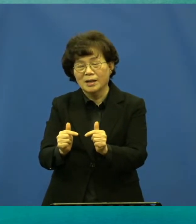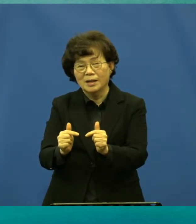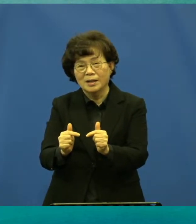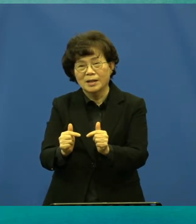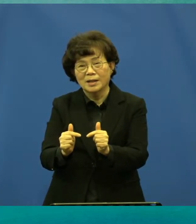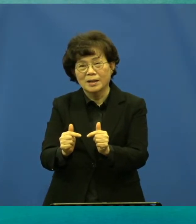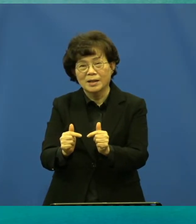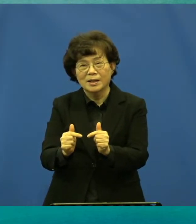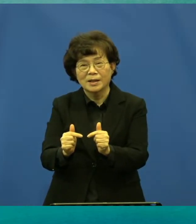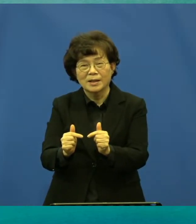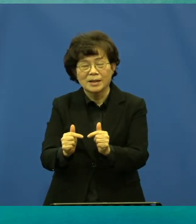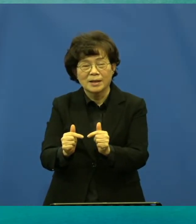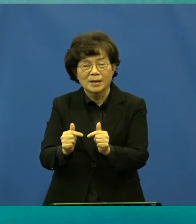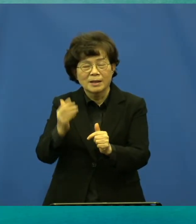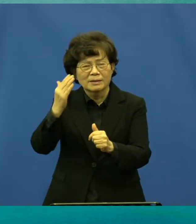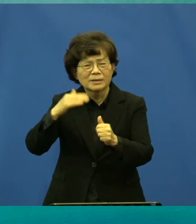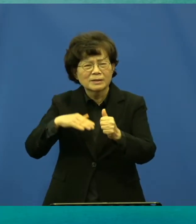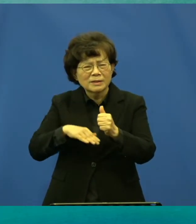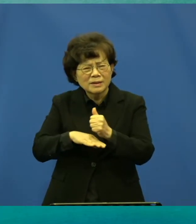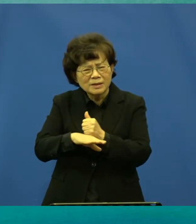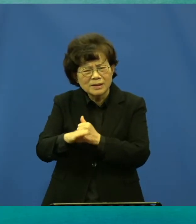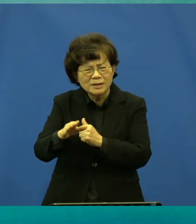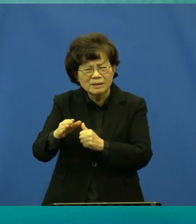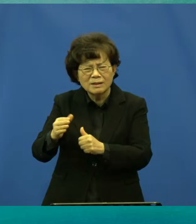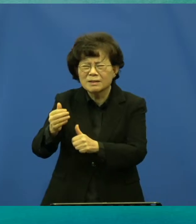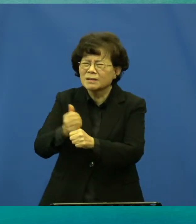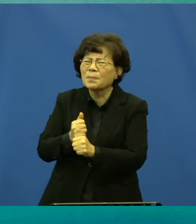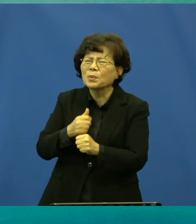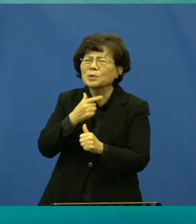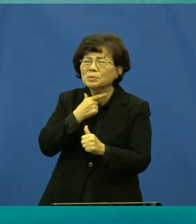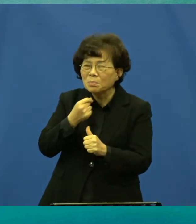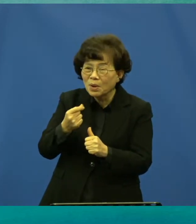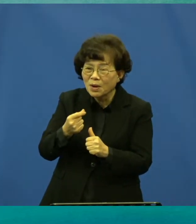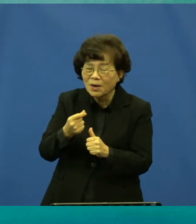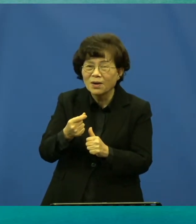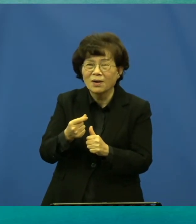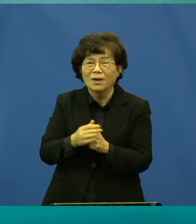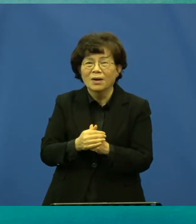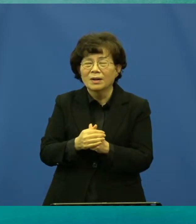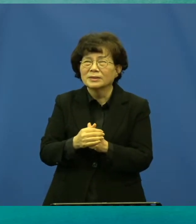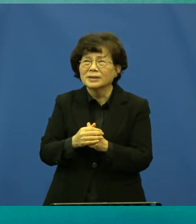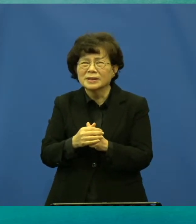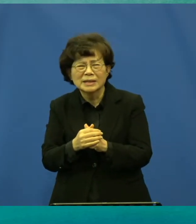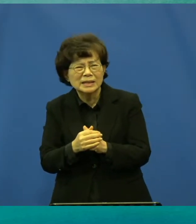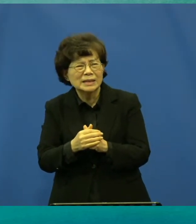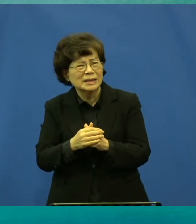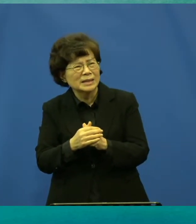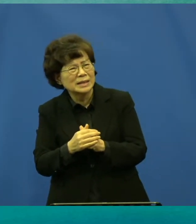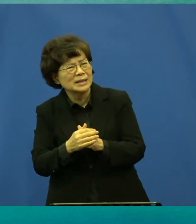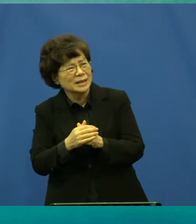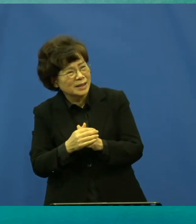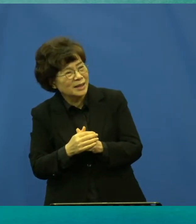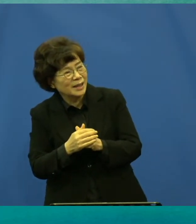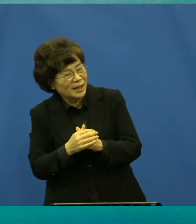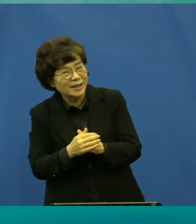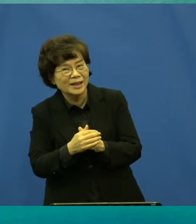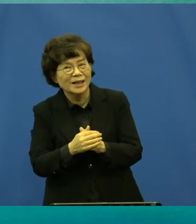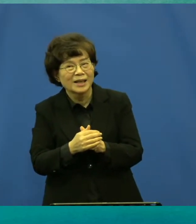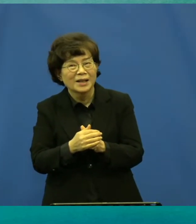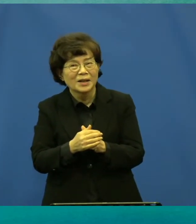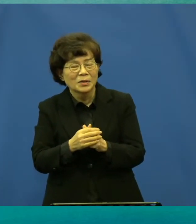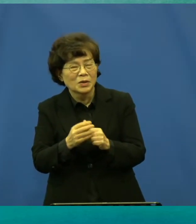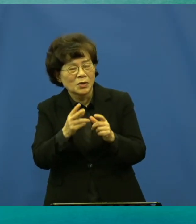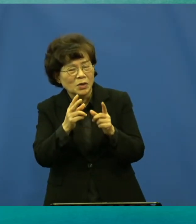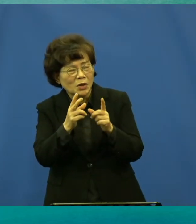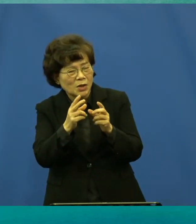그러니까 그 그늘과 싸우고 있는 거죠. 조금 몸을 피하다가 또 더